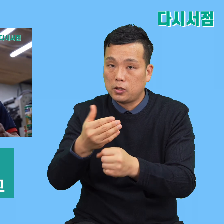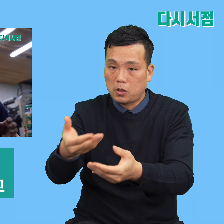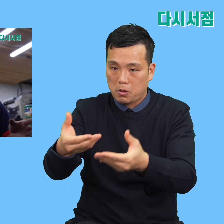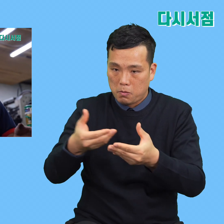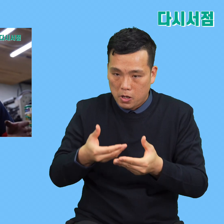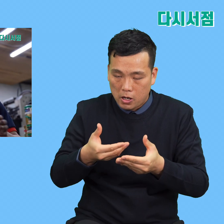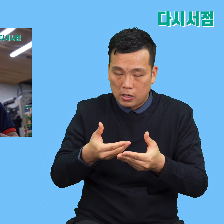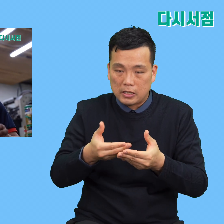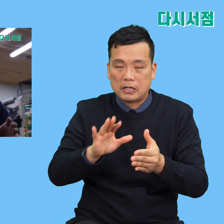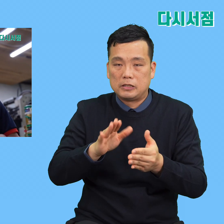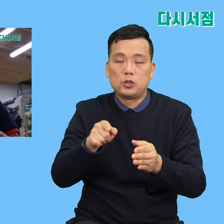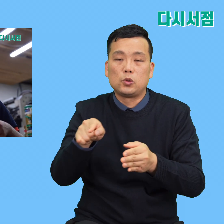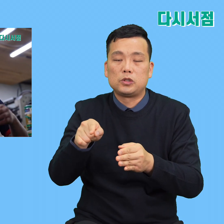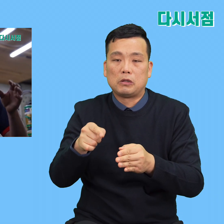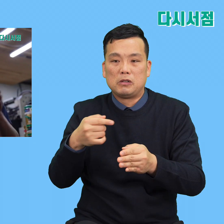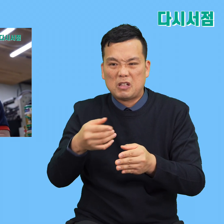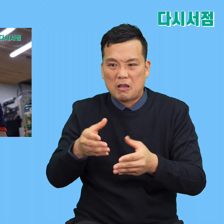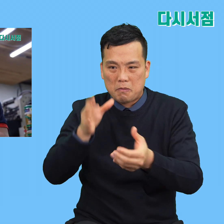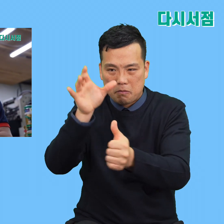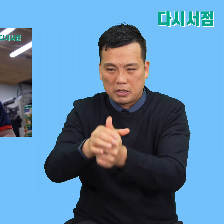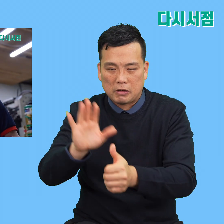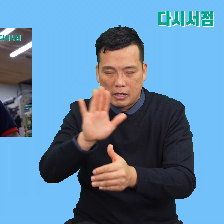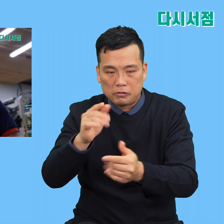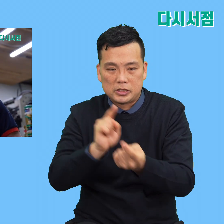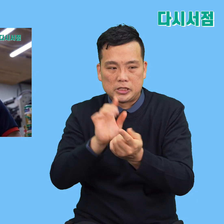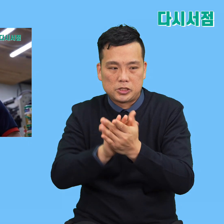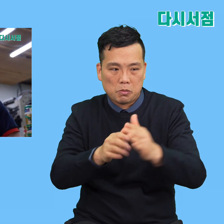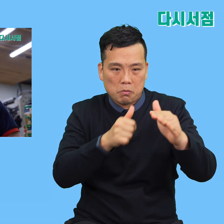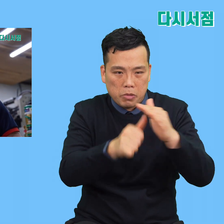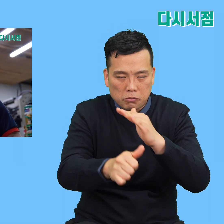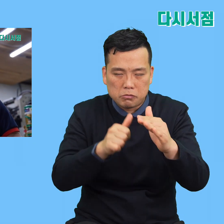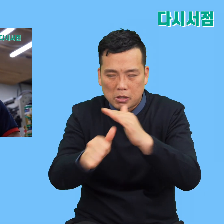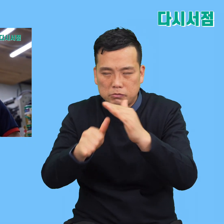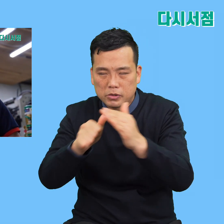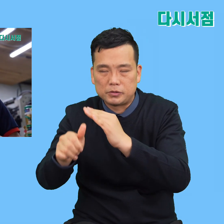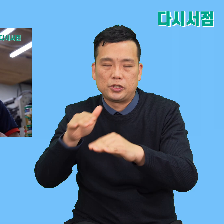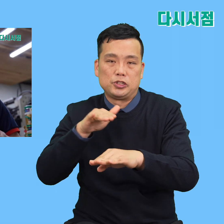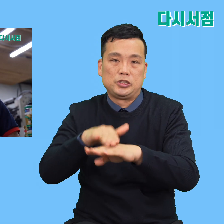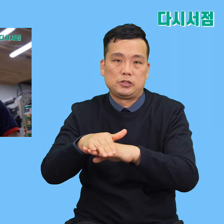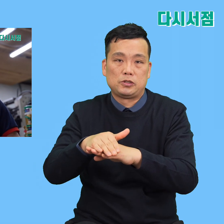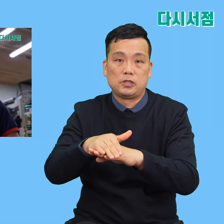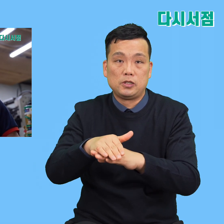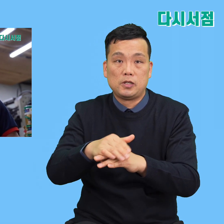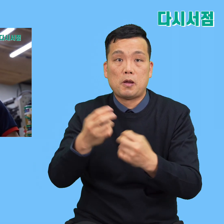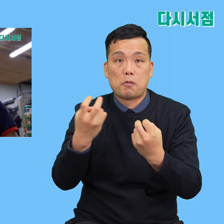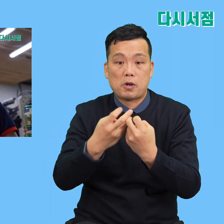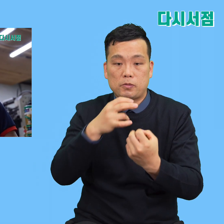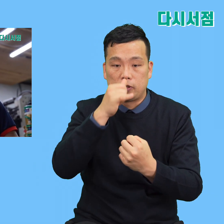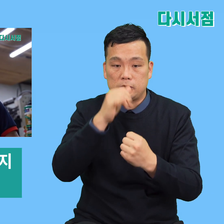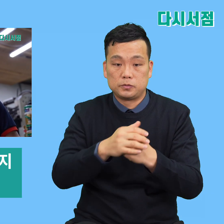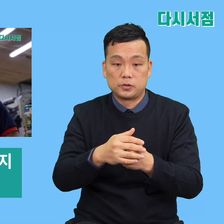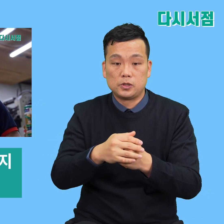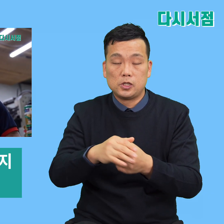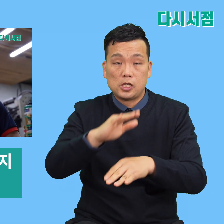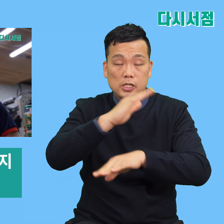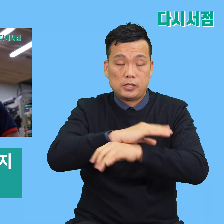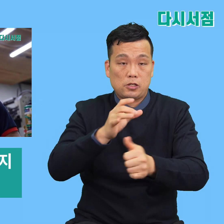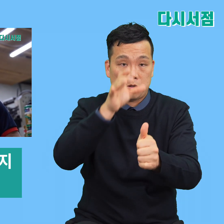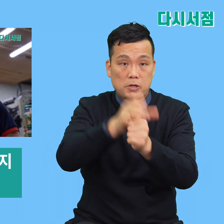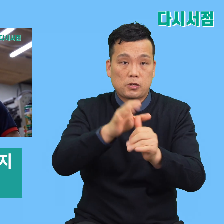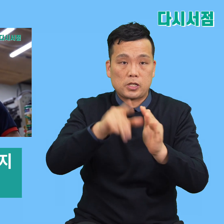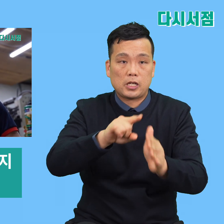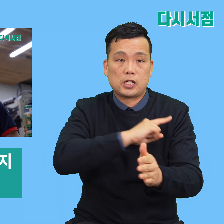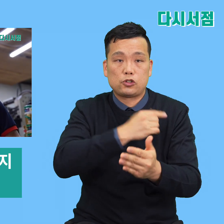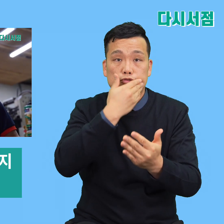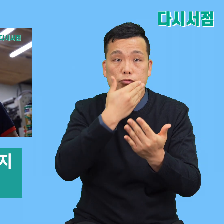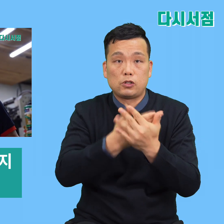종이부터 시작해갖고 판하고 모든 걸 내가 다 다녀야 되고 그런데 이제 인쇄물을 내가 의뢰를 할 때는 가장 중요한 게